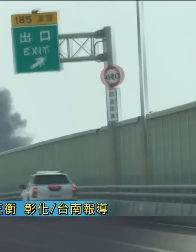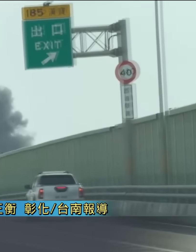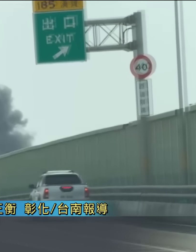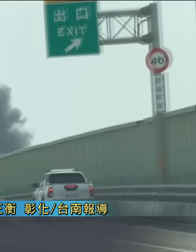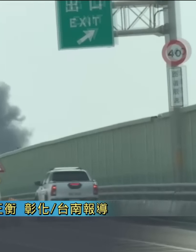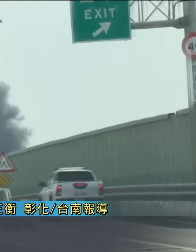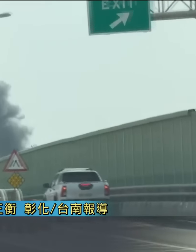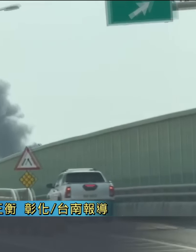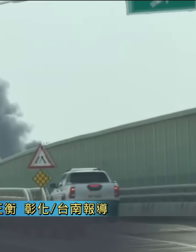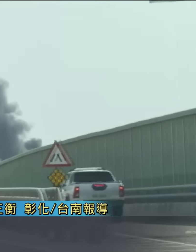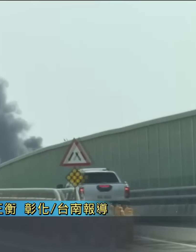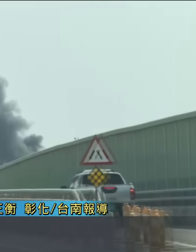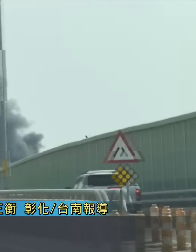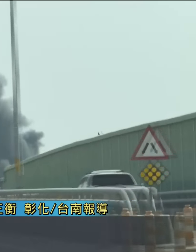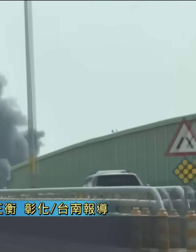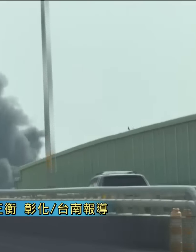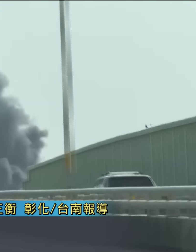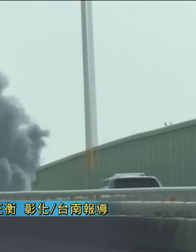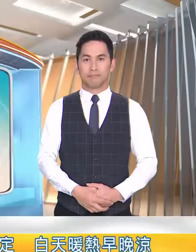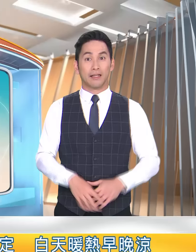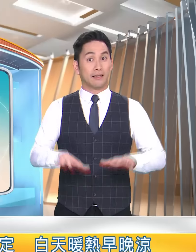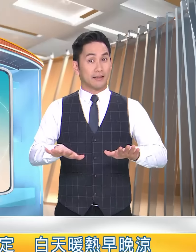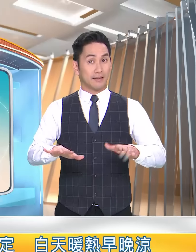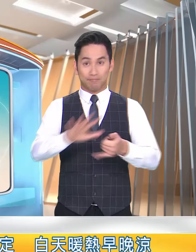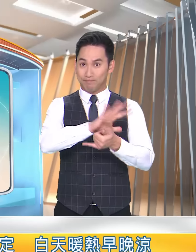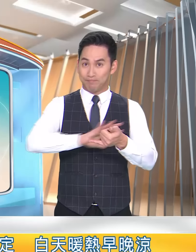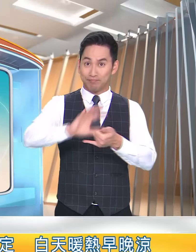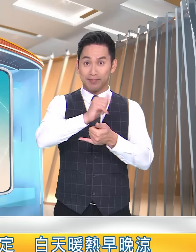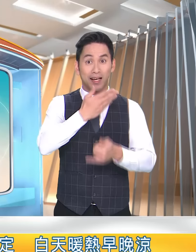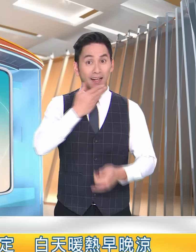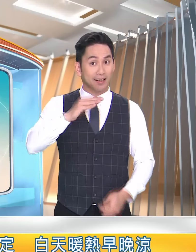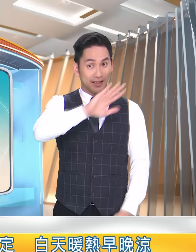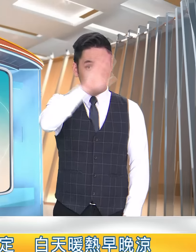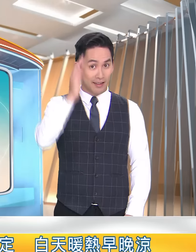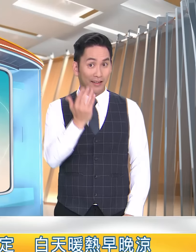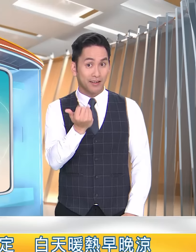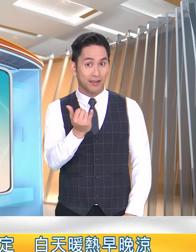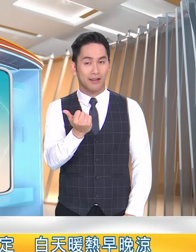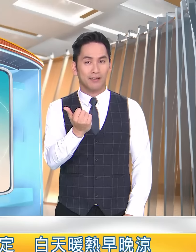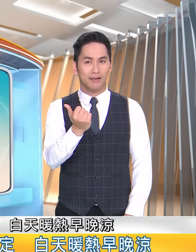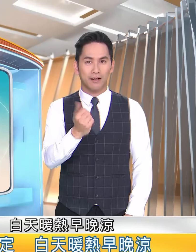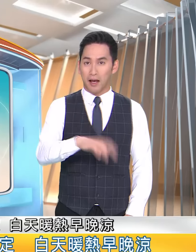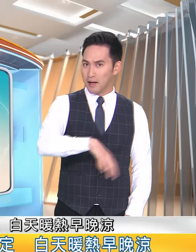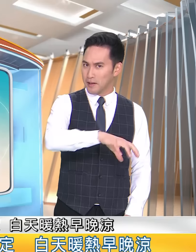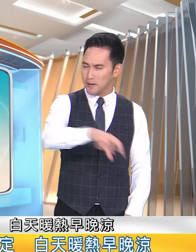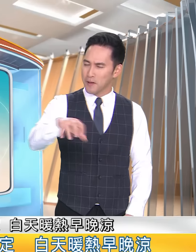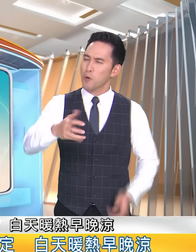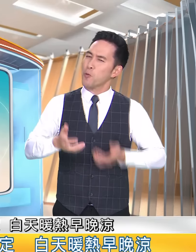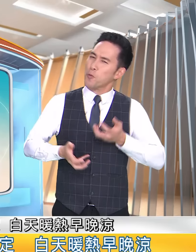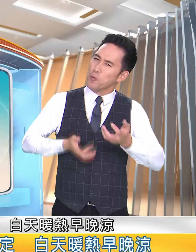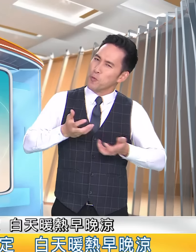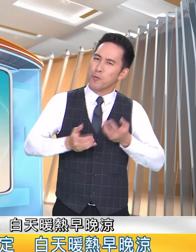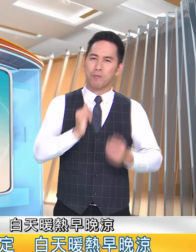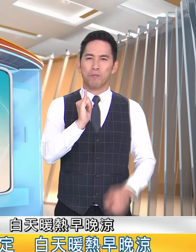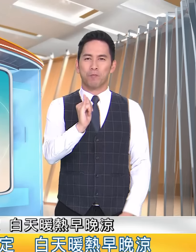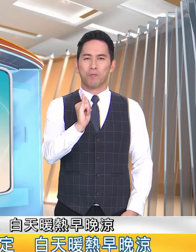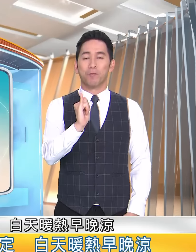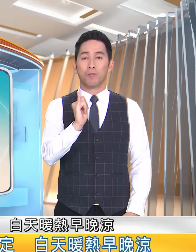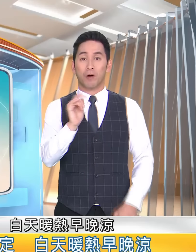汉群、温正恒，彰化台南报道。 关心天气，今天各地温暖稳定。白天